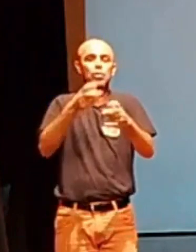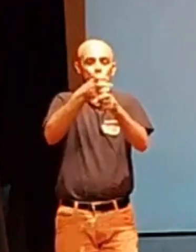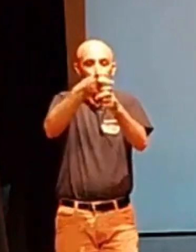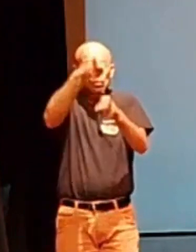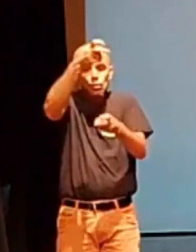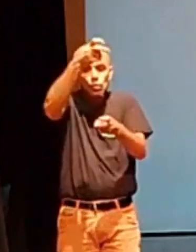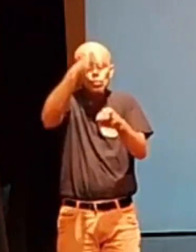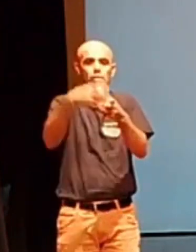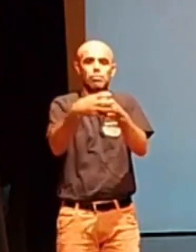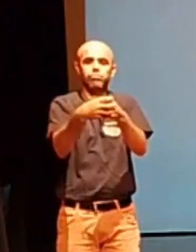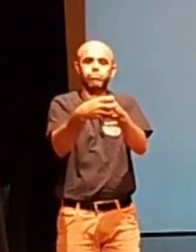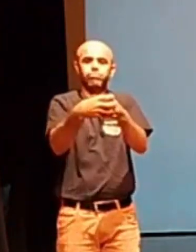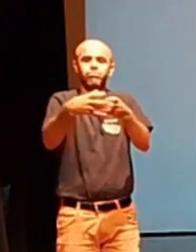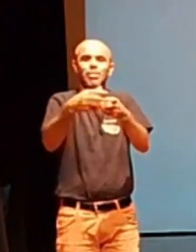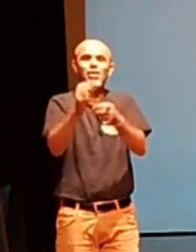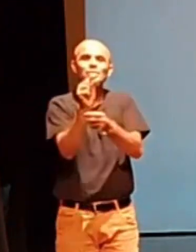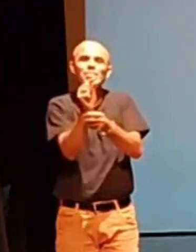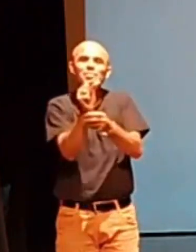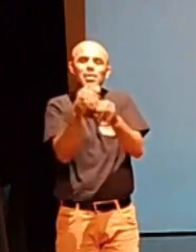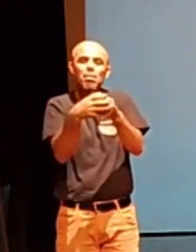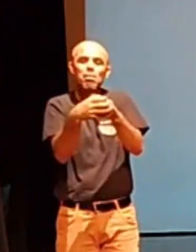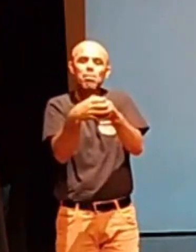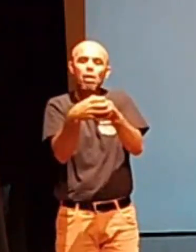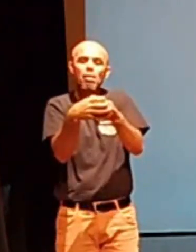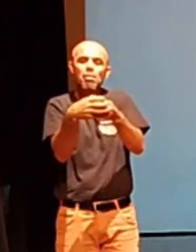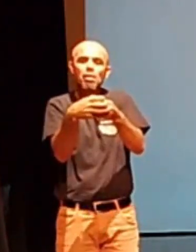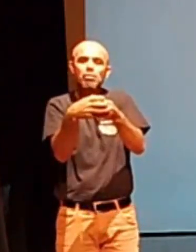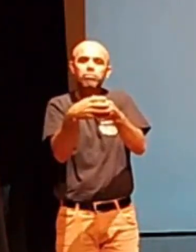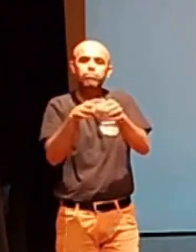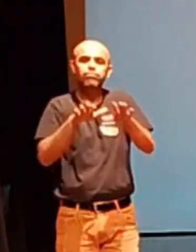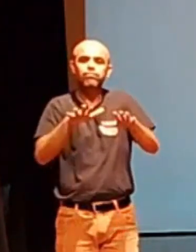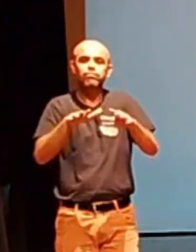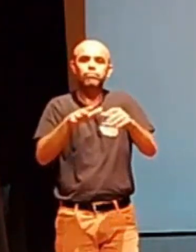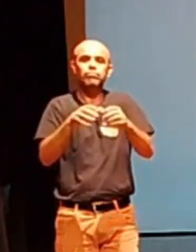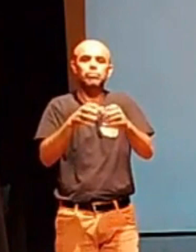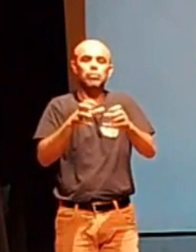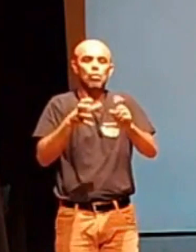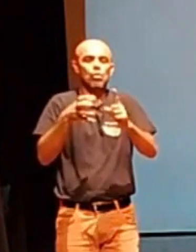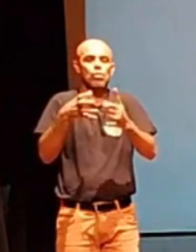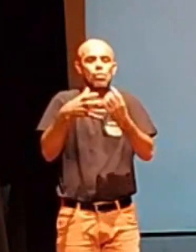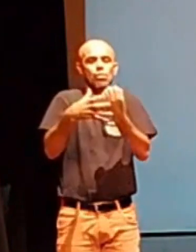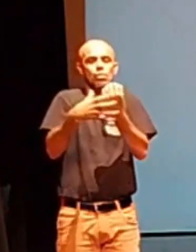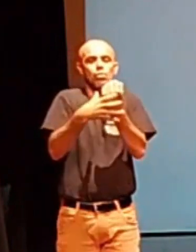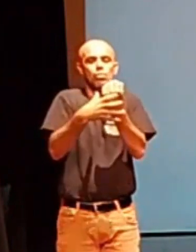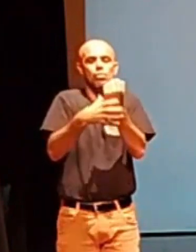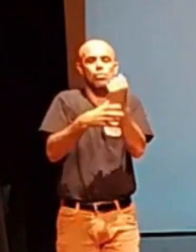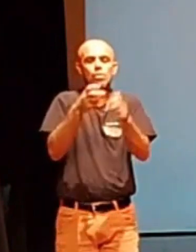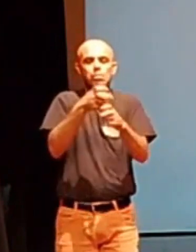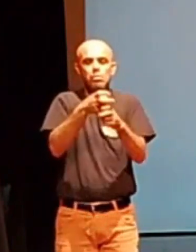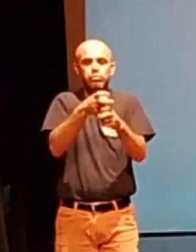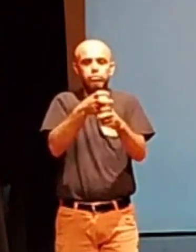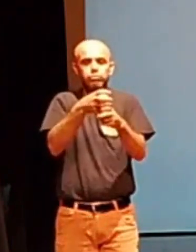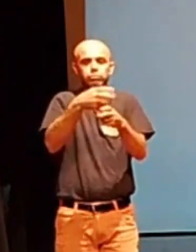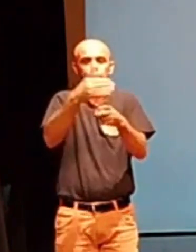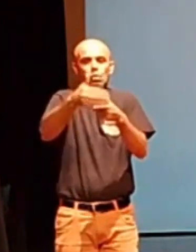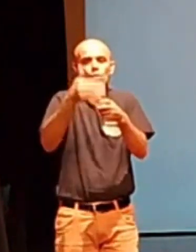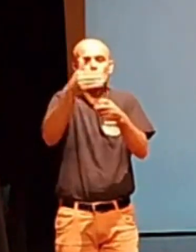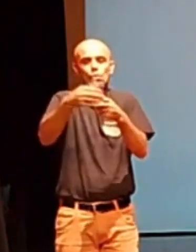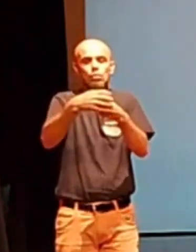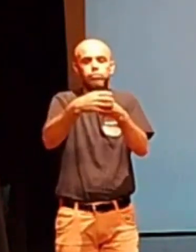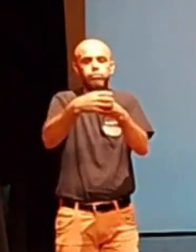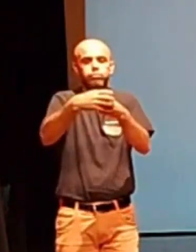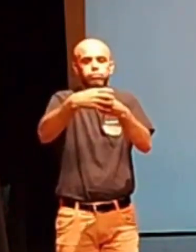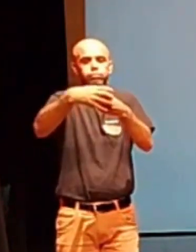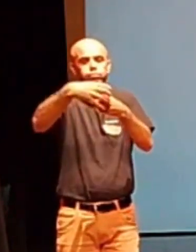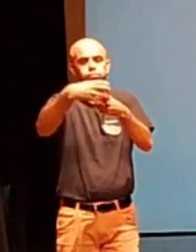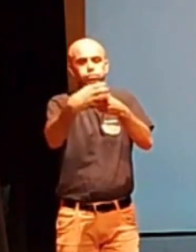disco começou bem pequenininha, num abaulamento, numa compressão e foi evoluindo, até que se tornou